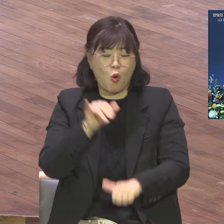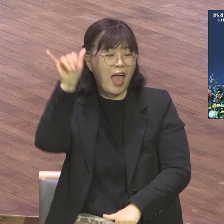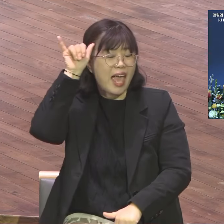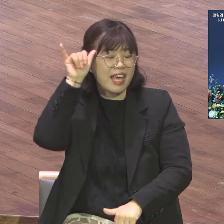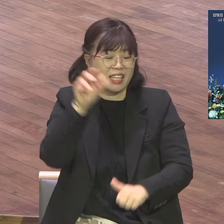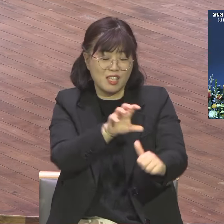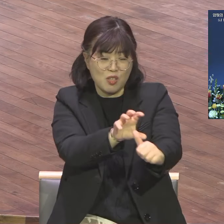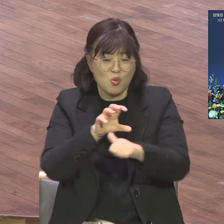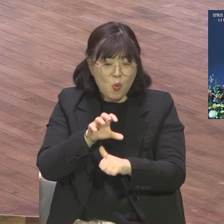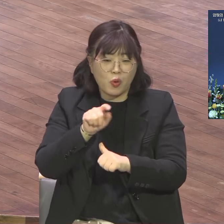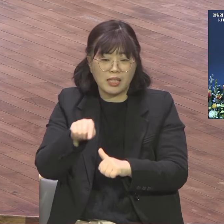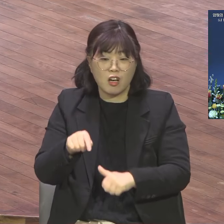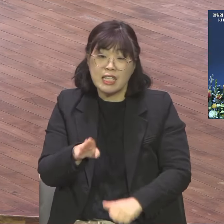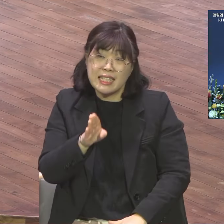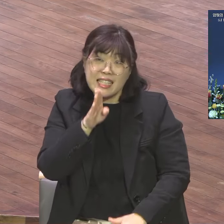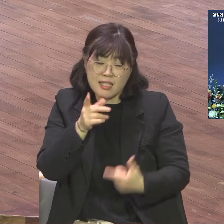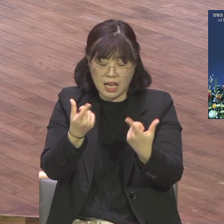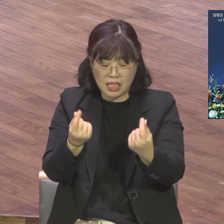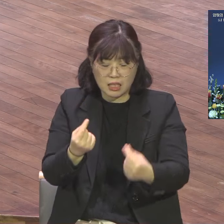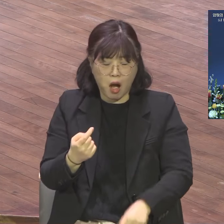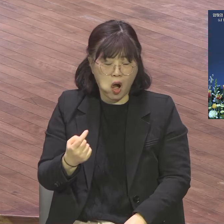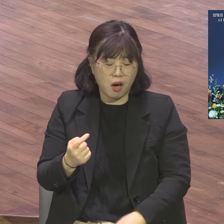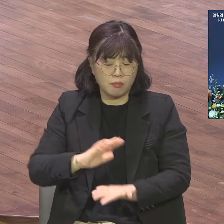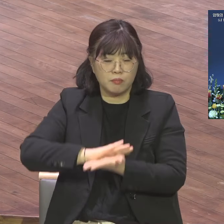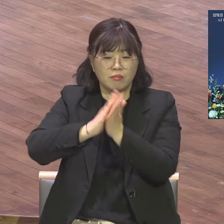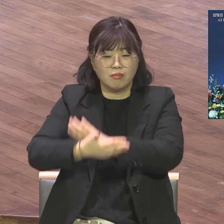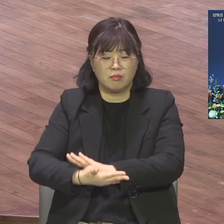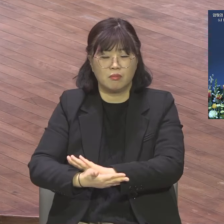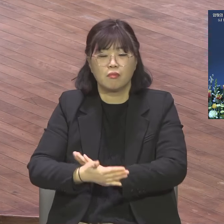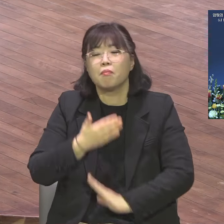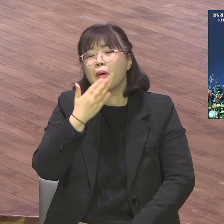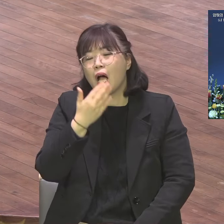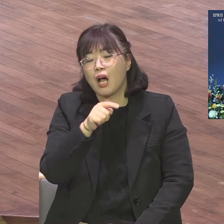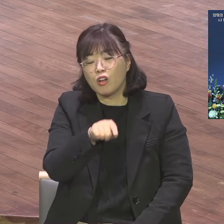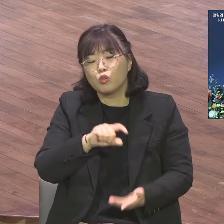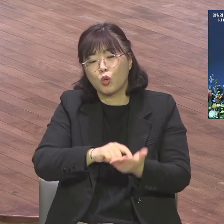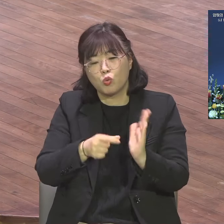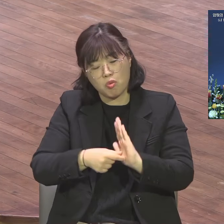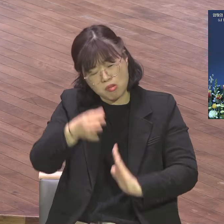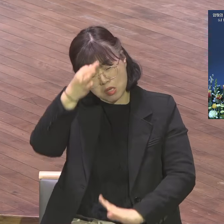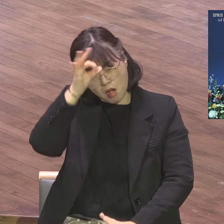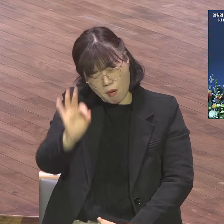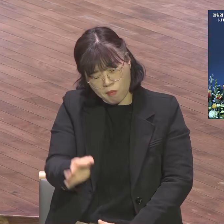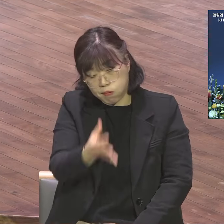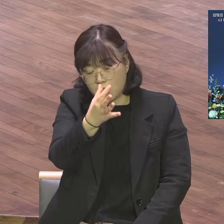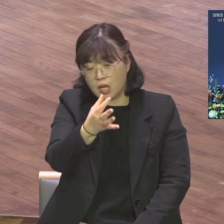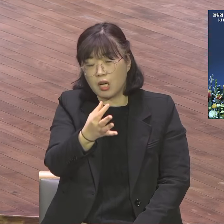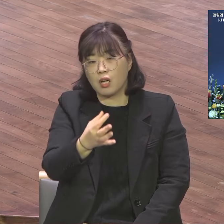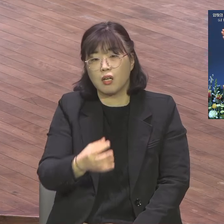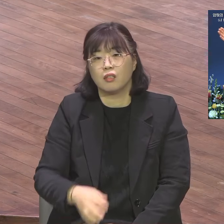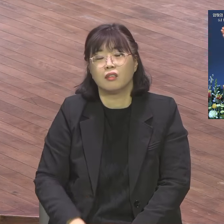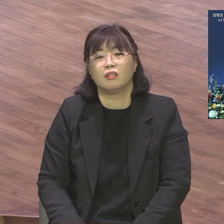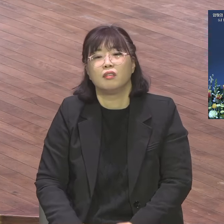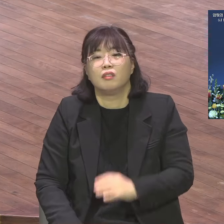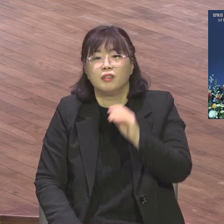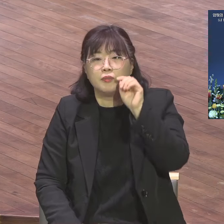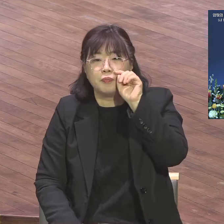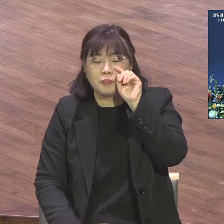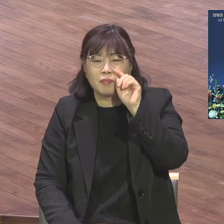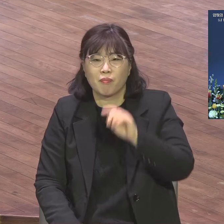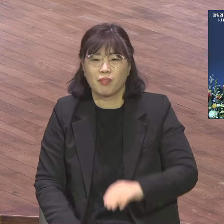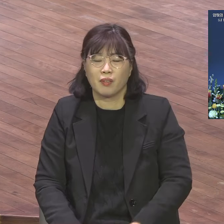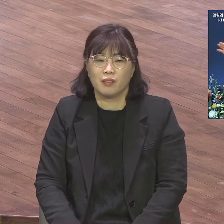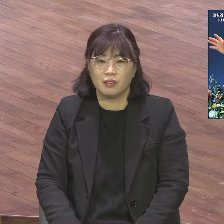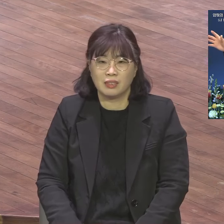여러분이 그냥 고정관념에 꽉 박혀가지고 그냥 그 수준에 있으면 이 메시지가 말이야 주님이 이 말씀하신 지상